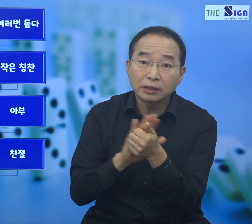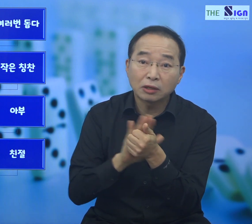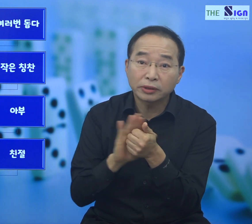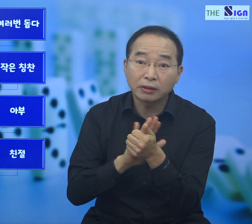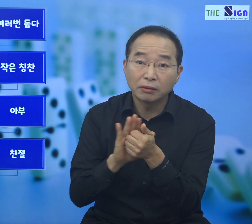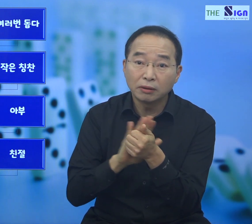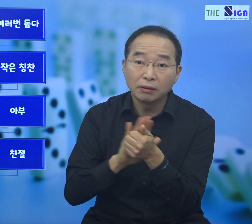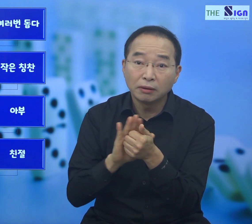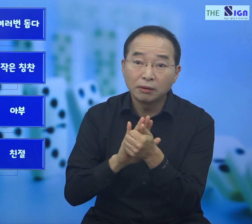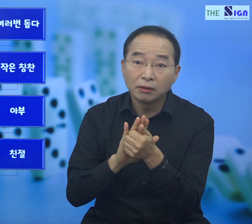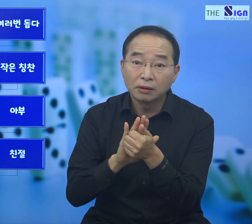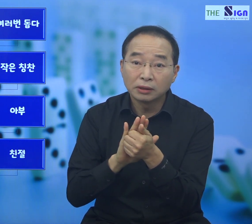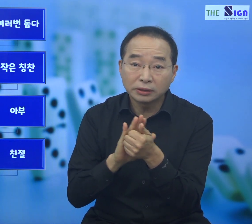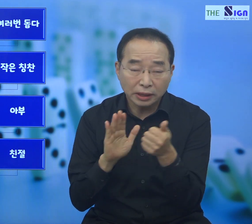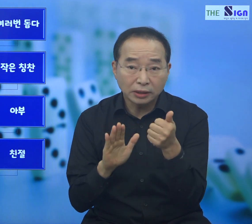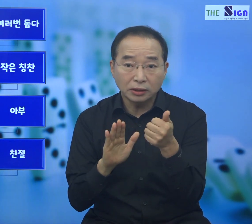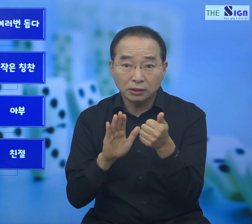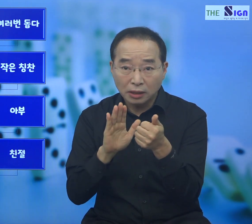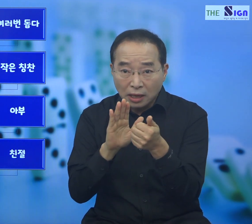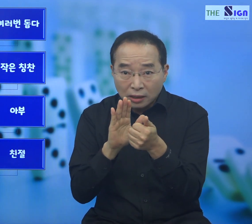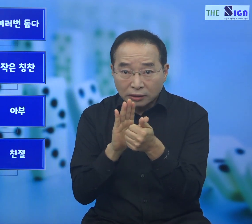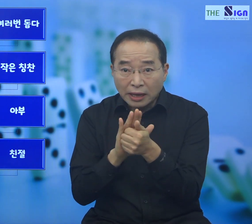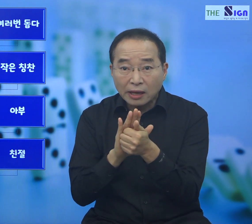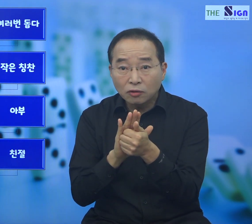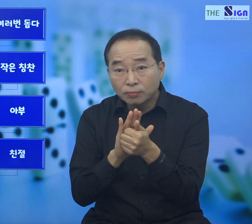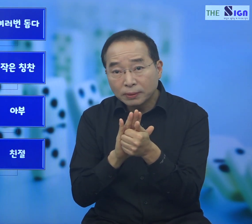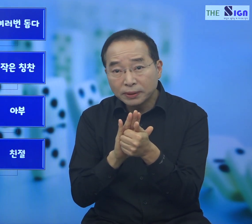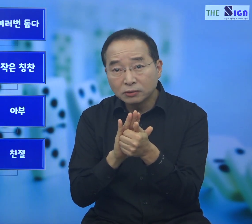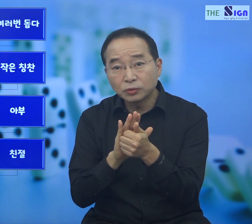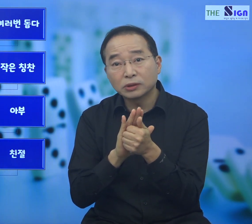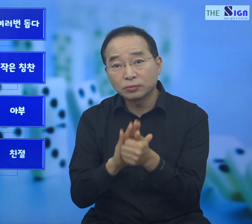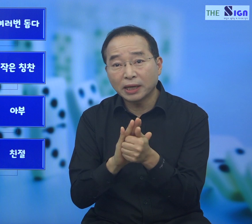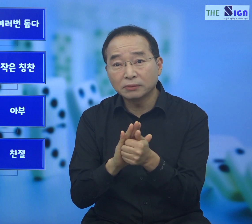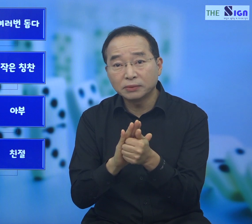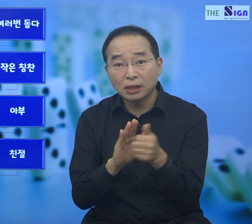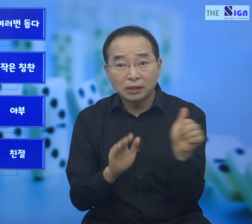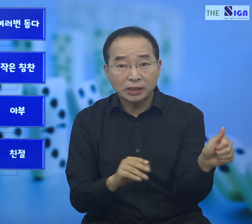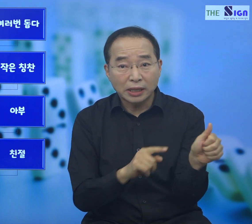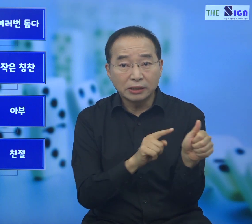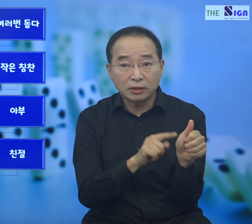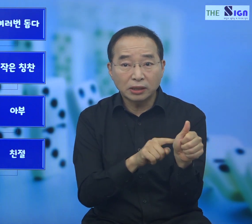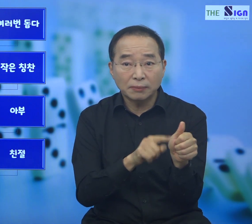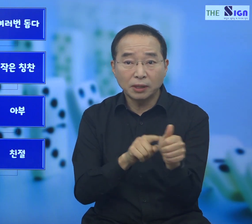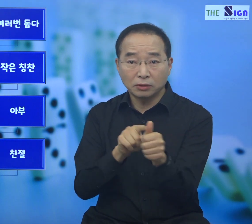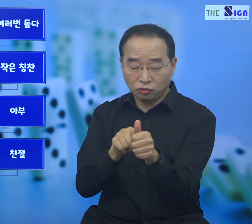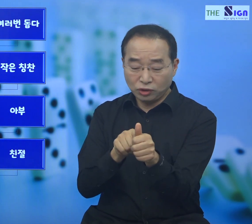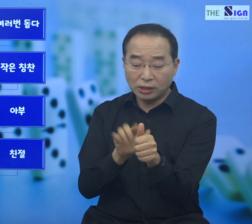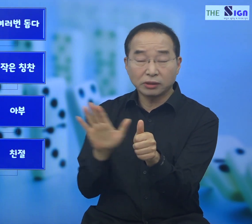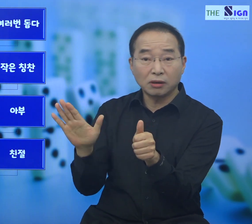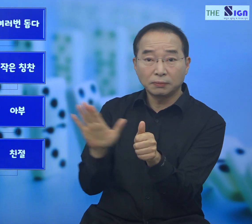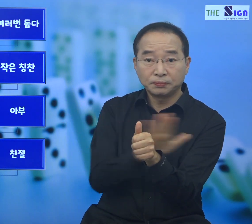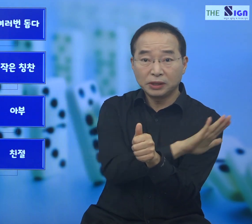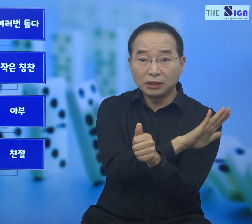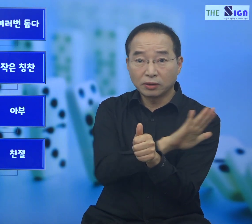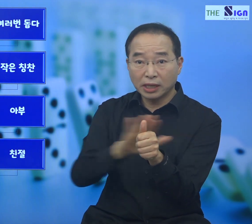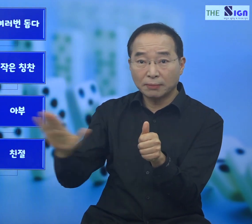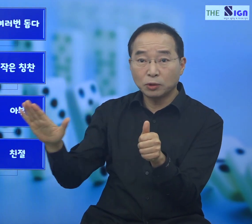그래요. 그때는 대고 비비는 동작이 좀 다릅니다. 자, 이렇게 되면 뒤에서 이렇게 하면 요건